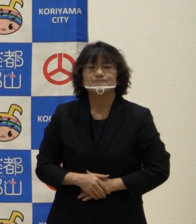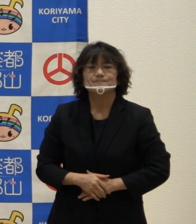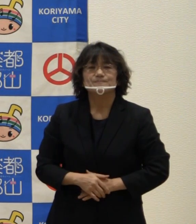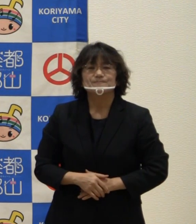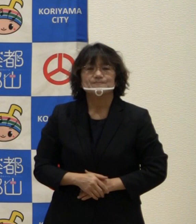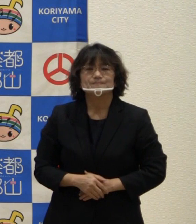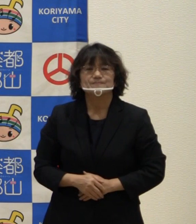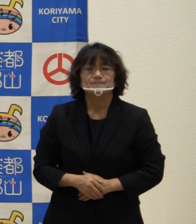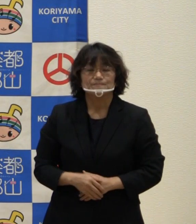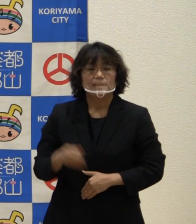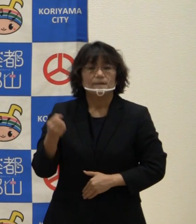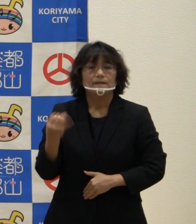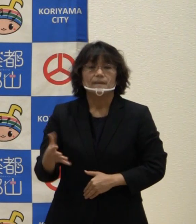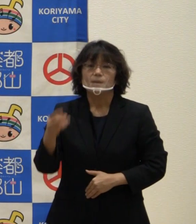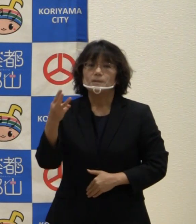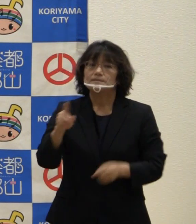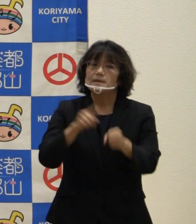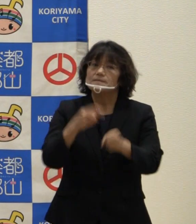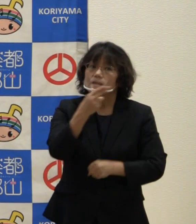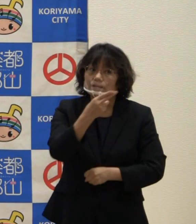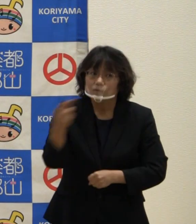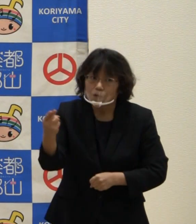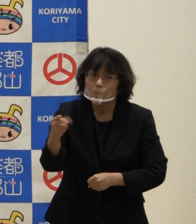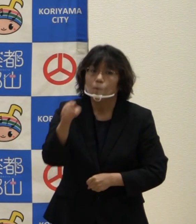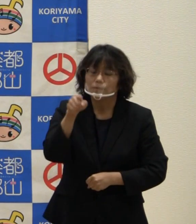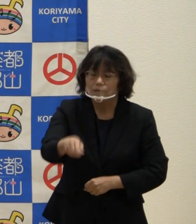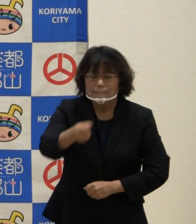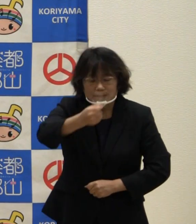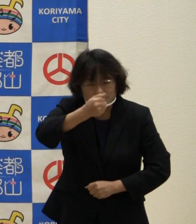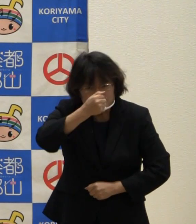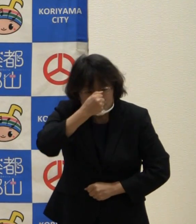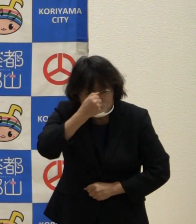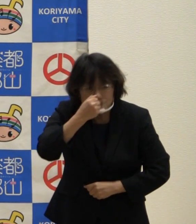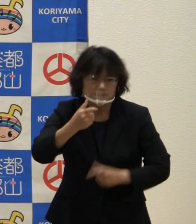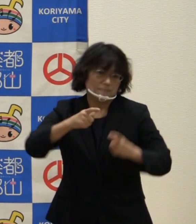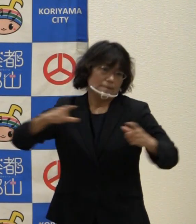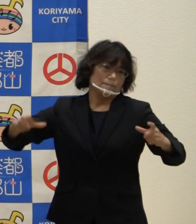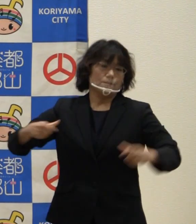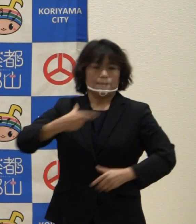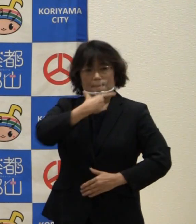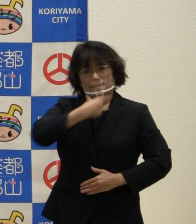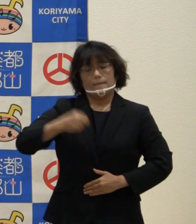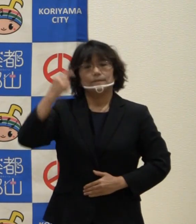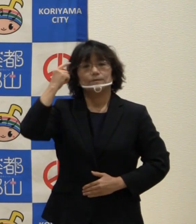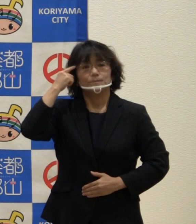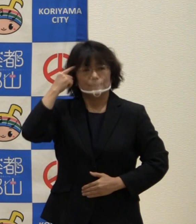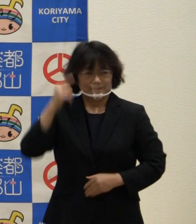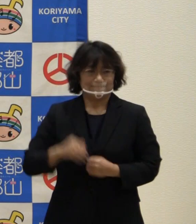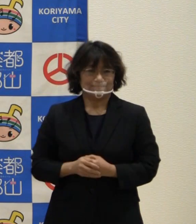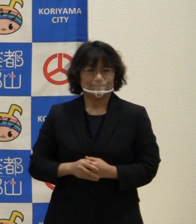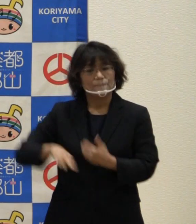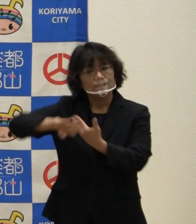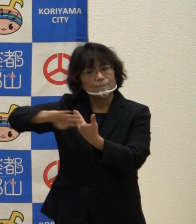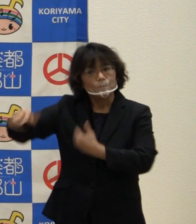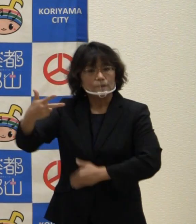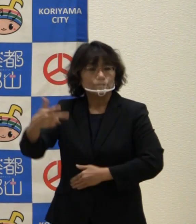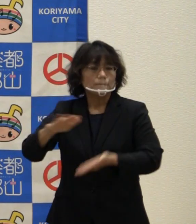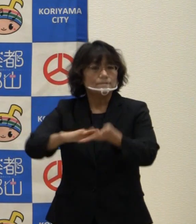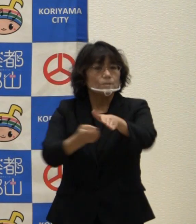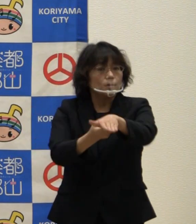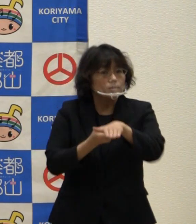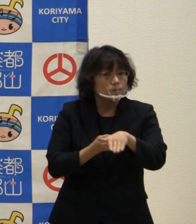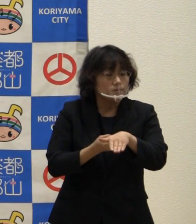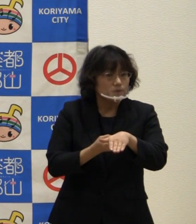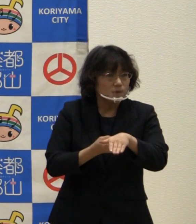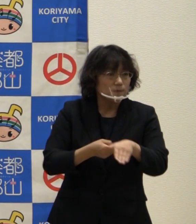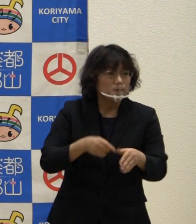令和3年度もですね、さらにこれを充実してまいりたいと、他の市町村の皆様の意見も十分聞きなが